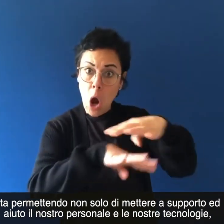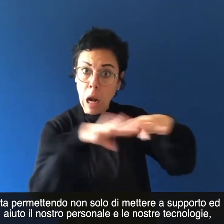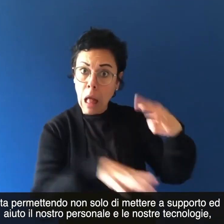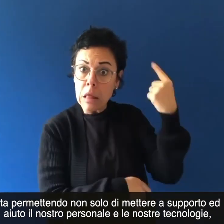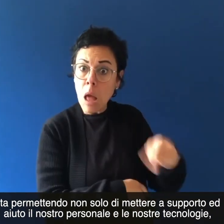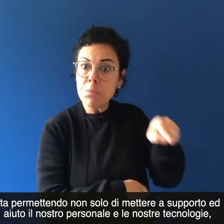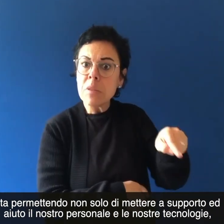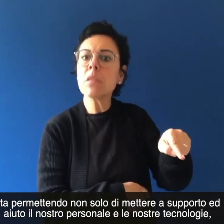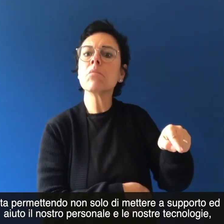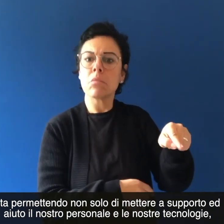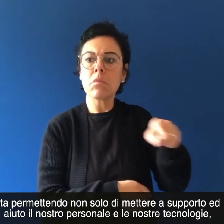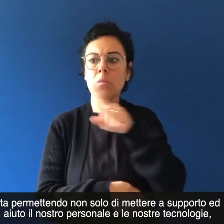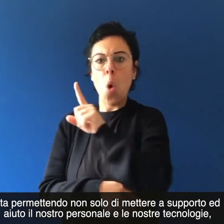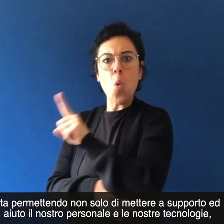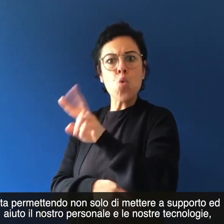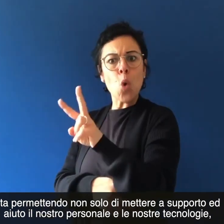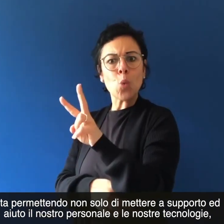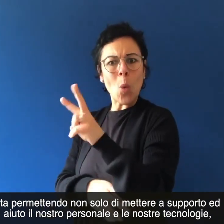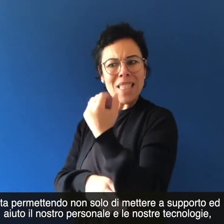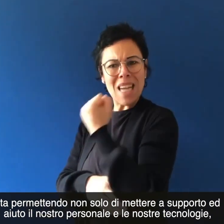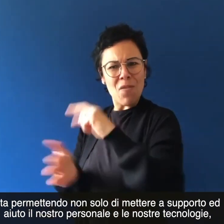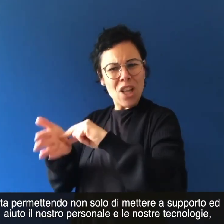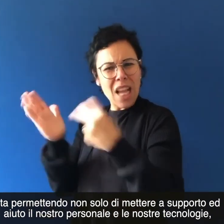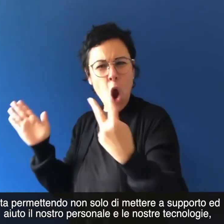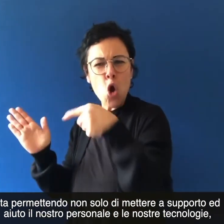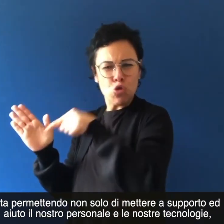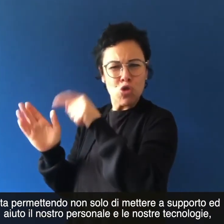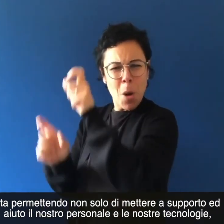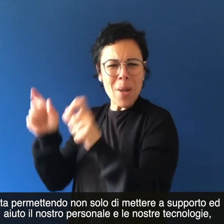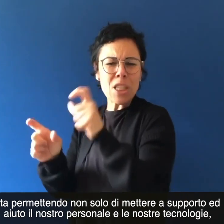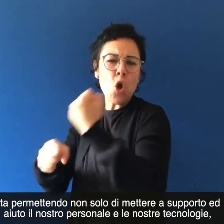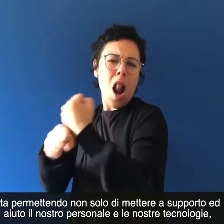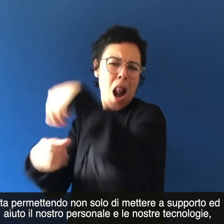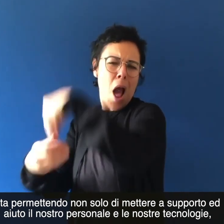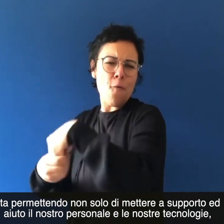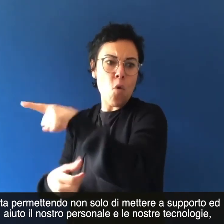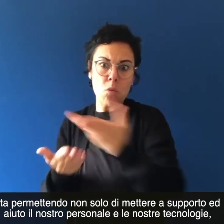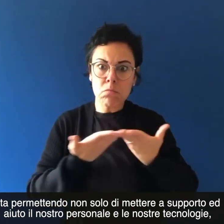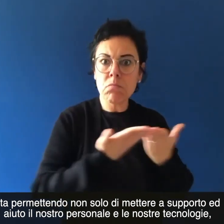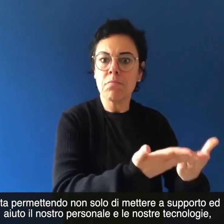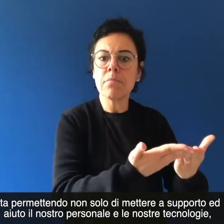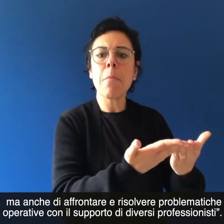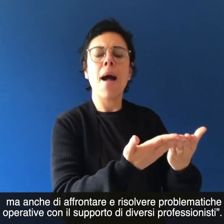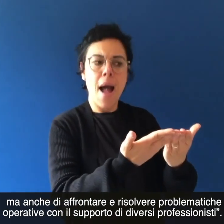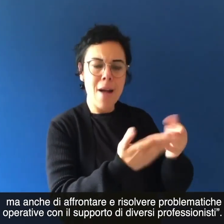sta permettendo non solo di mettere a supporto ed aiuto il nostro personale e le nostre tecnologie,